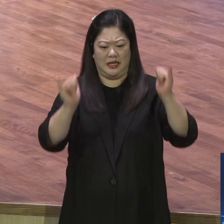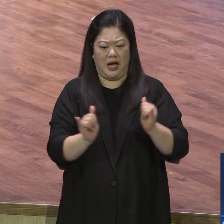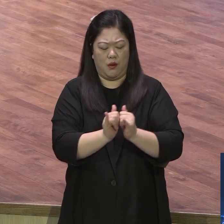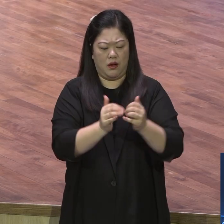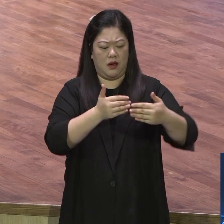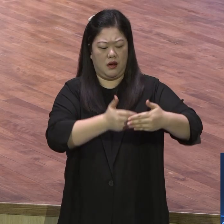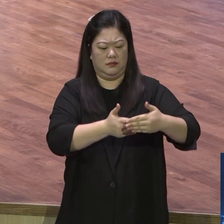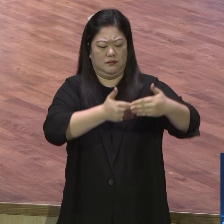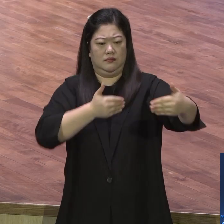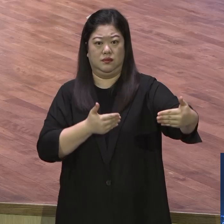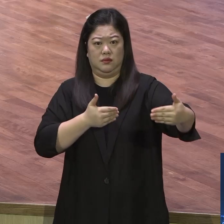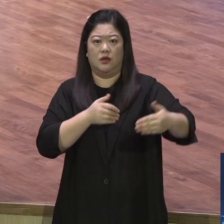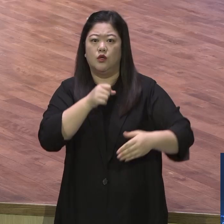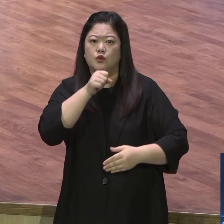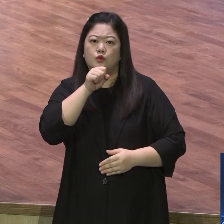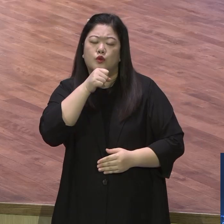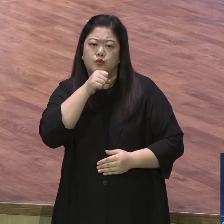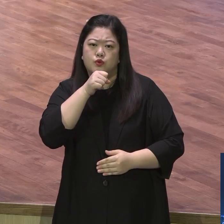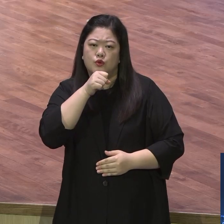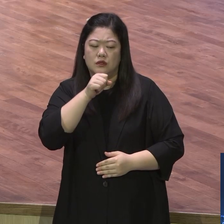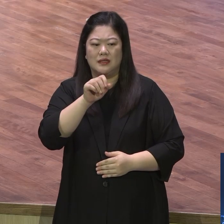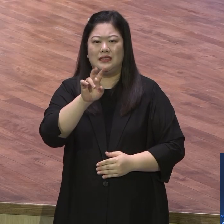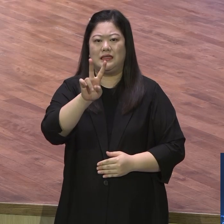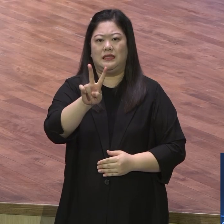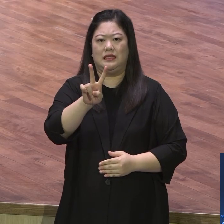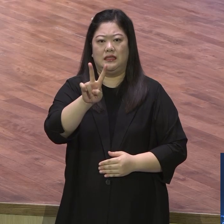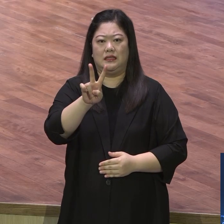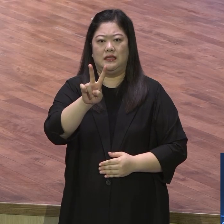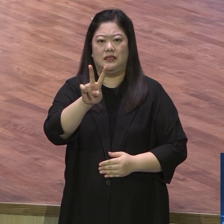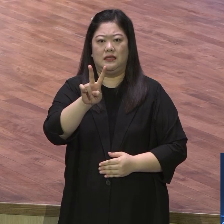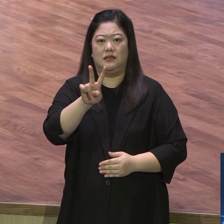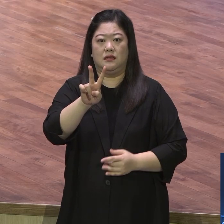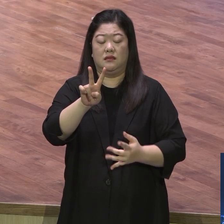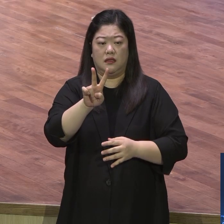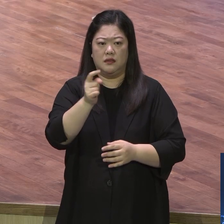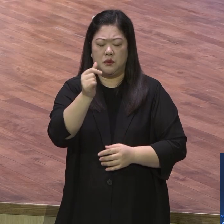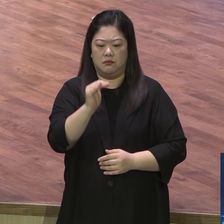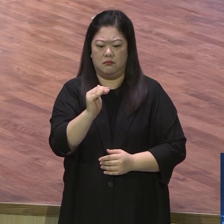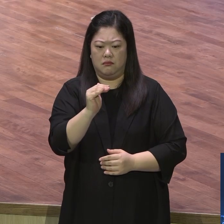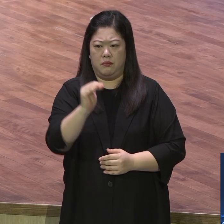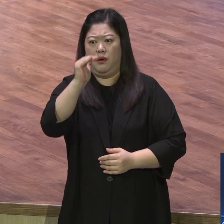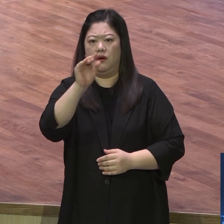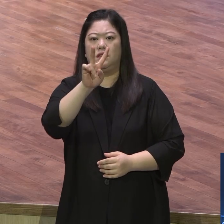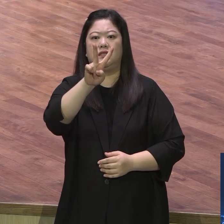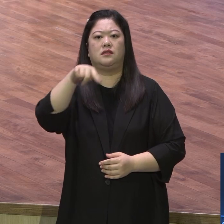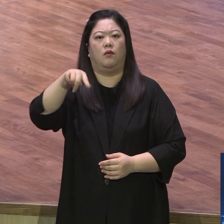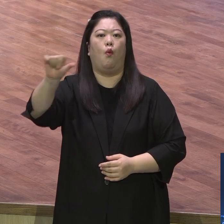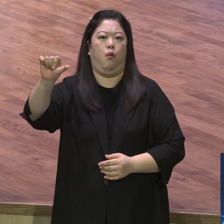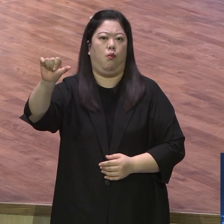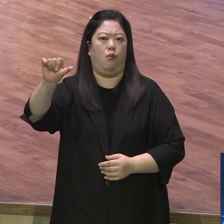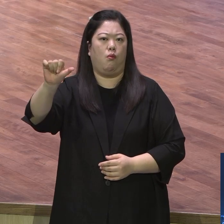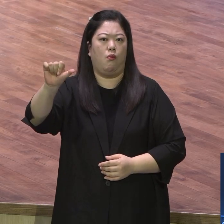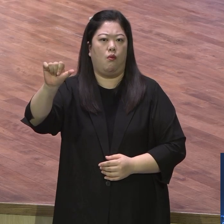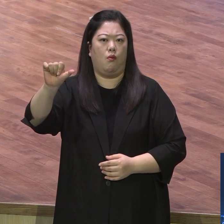.5단계로 그렇게 다시 격상이 돼가지고